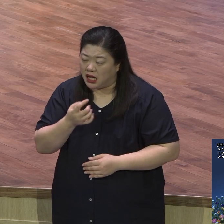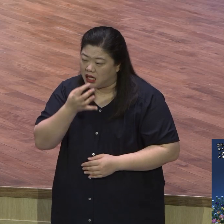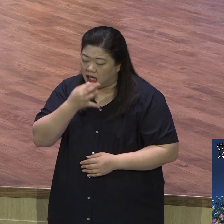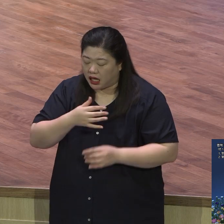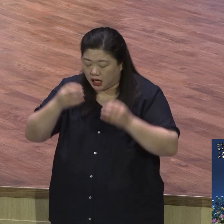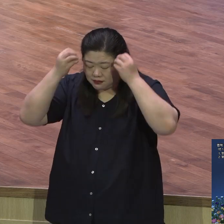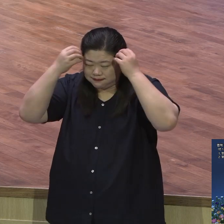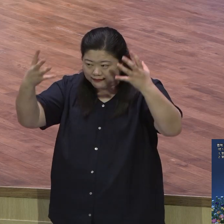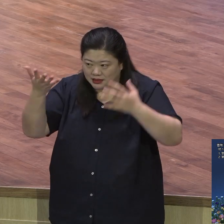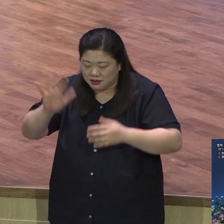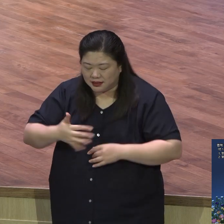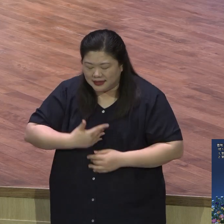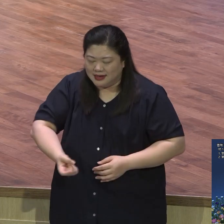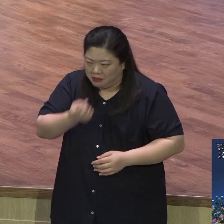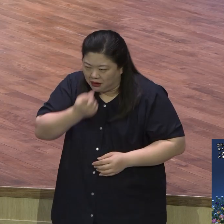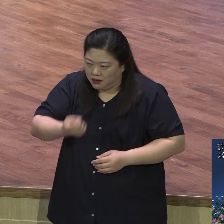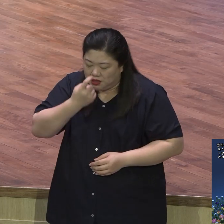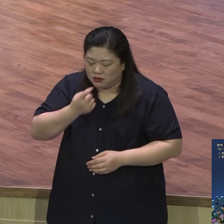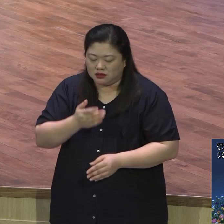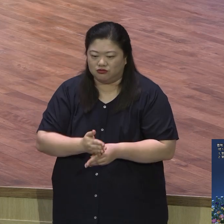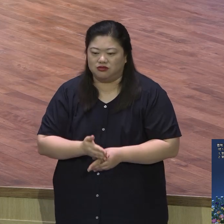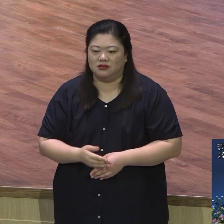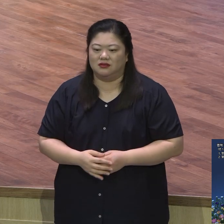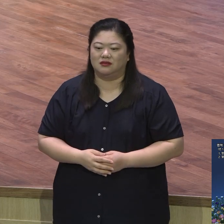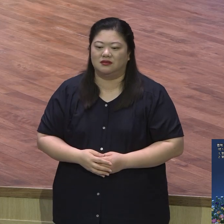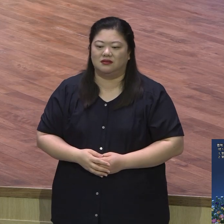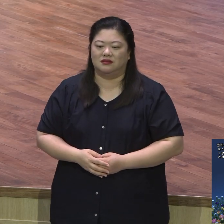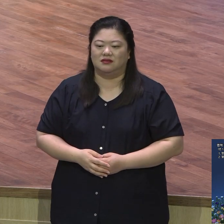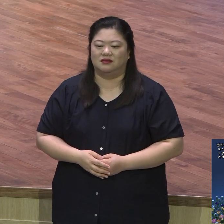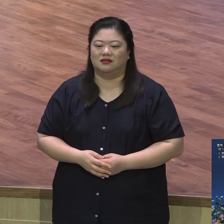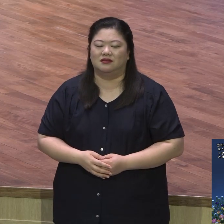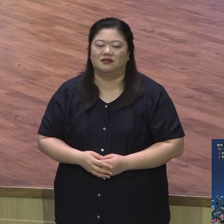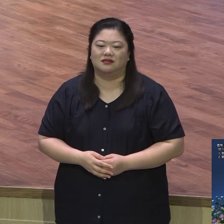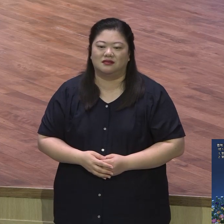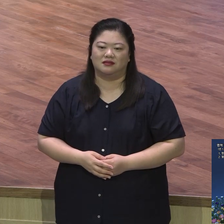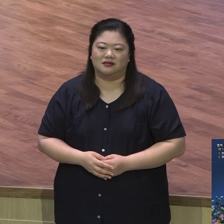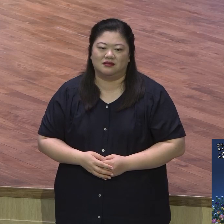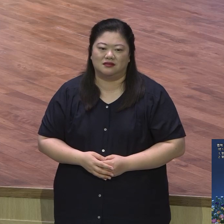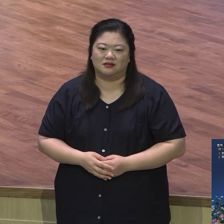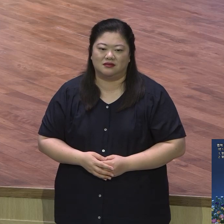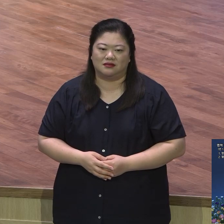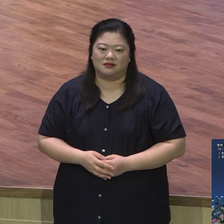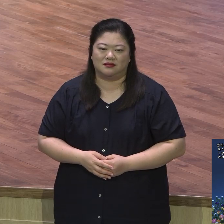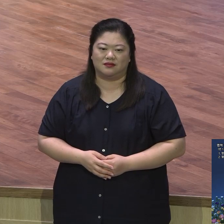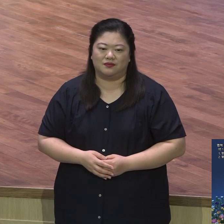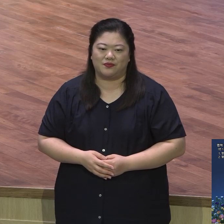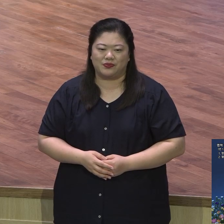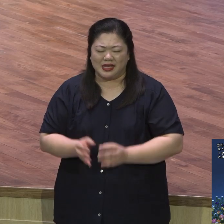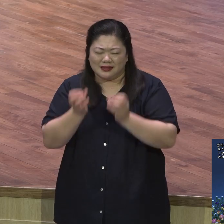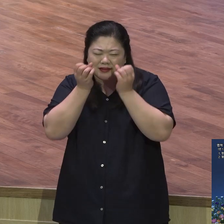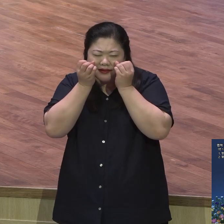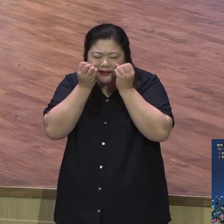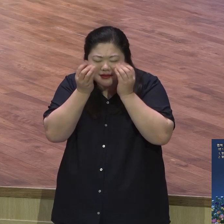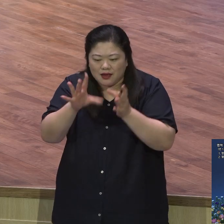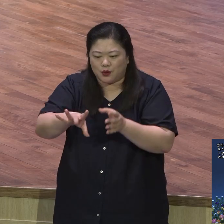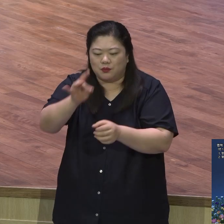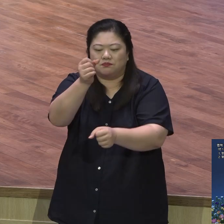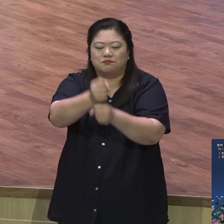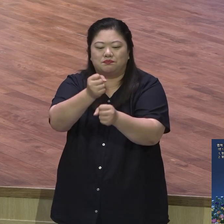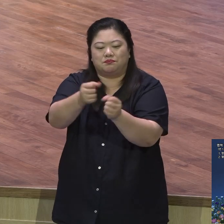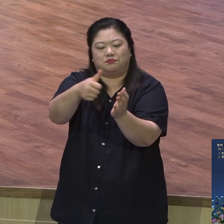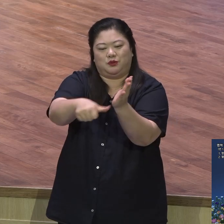그래야 지금 세계범 할 거 아니에요 아멘 여러분이 새로운 피어물로 계속 걸으면 새로운